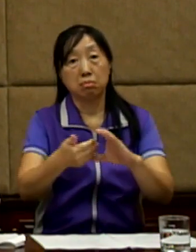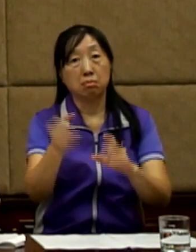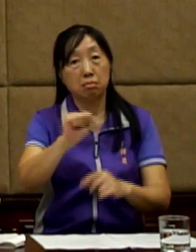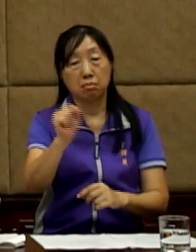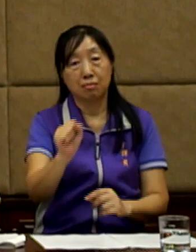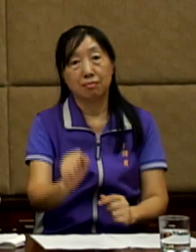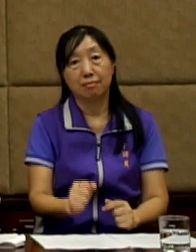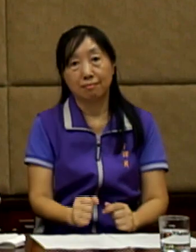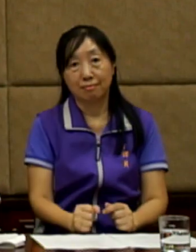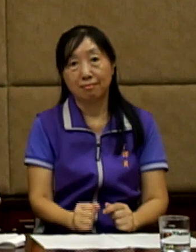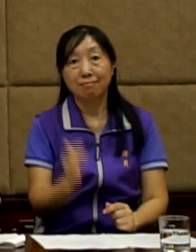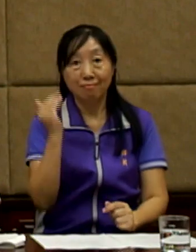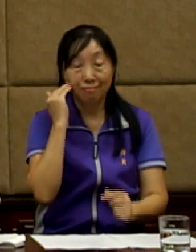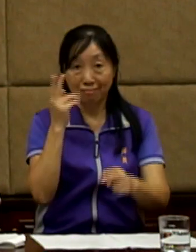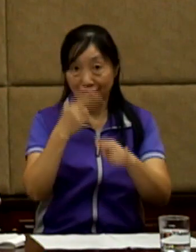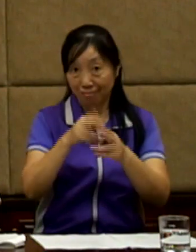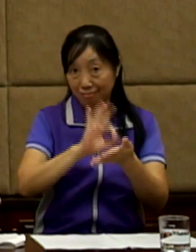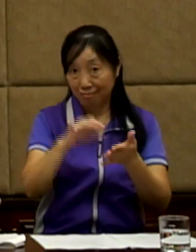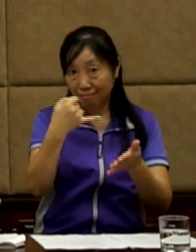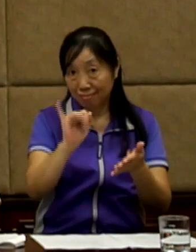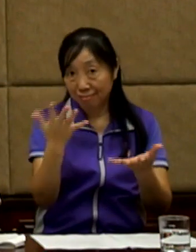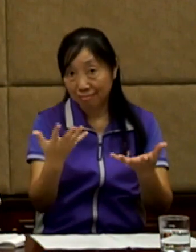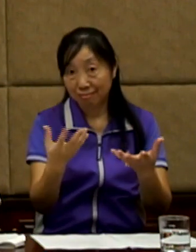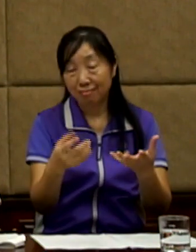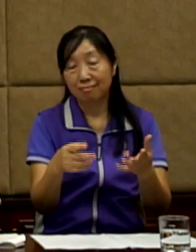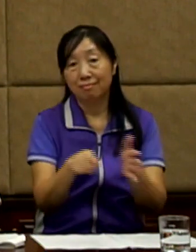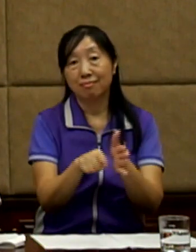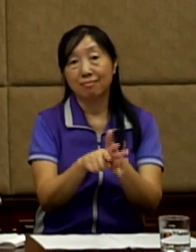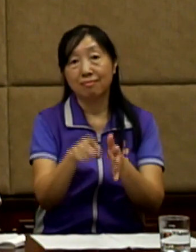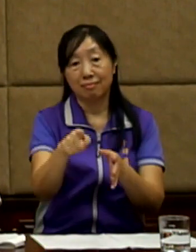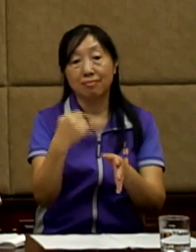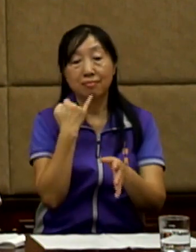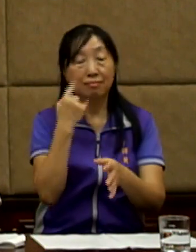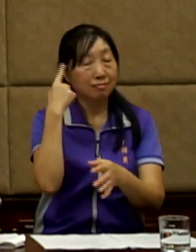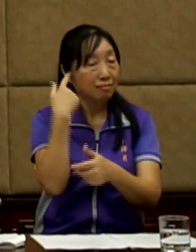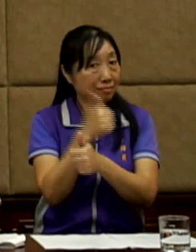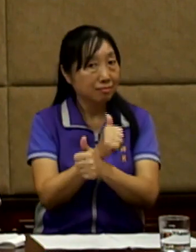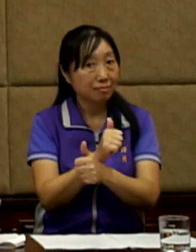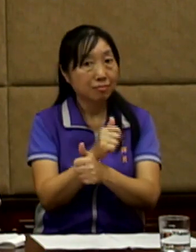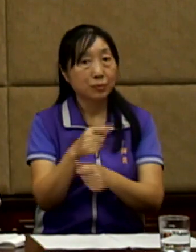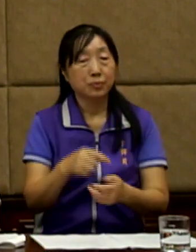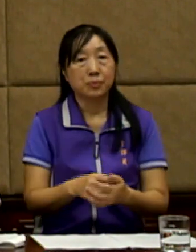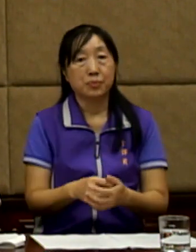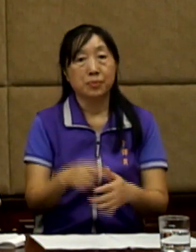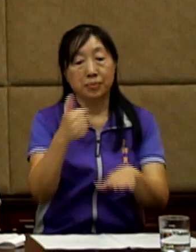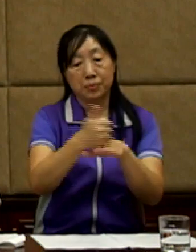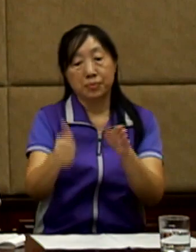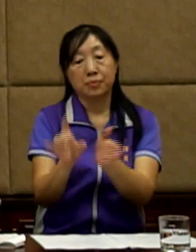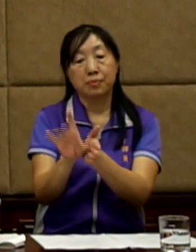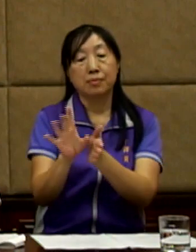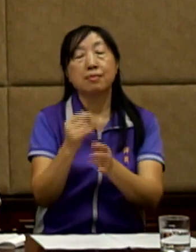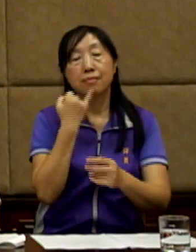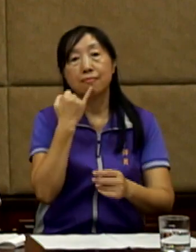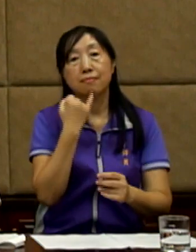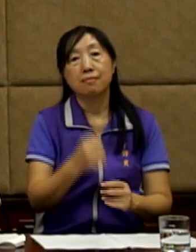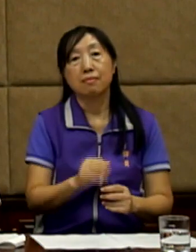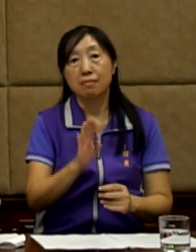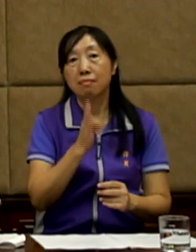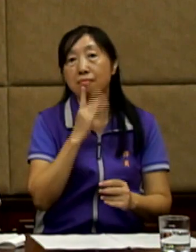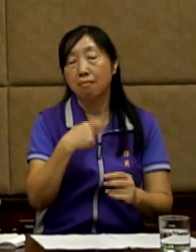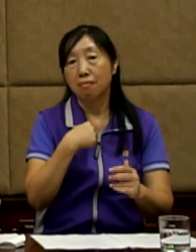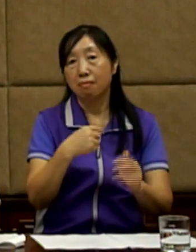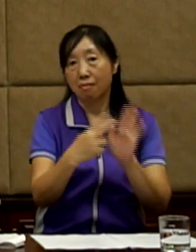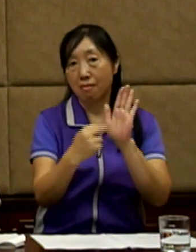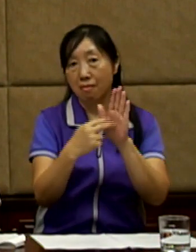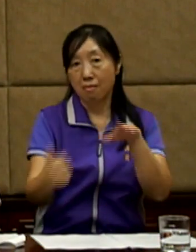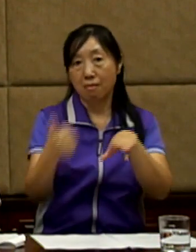如果有信用或交易计量不良的状况下，他可以考量去做下架。那不过我还是要强调，所有的